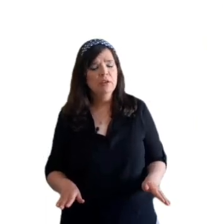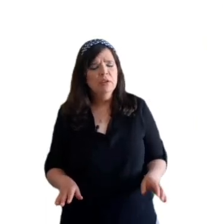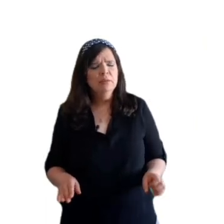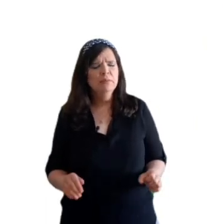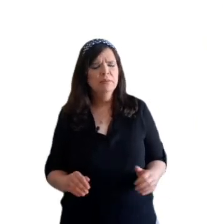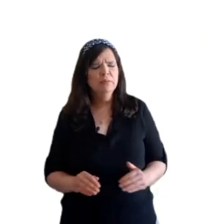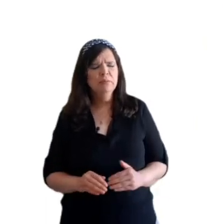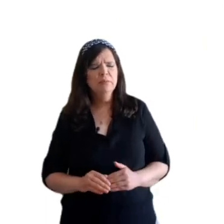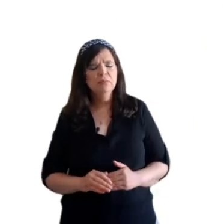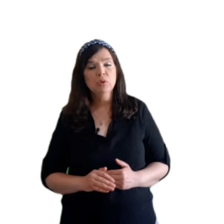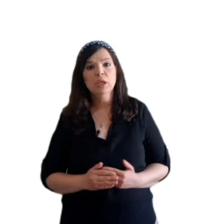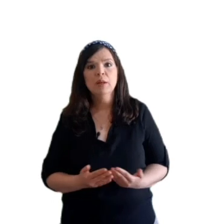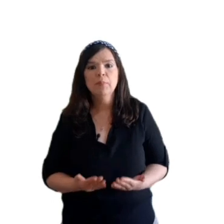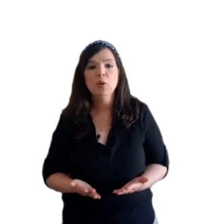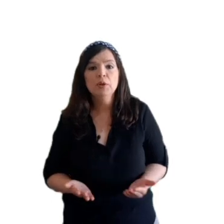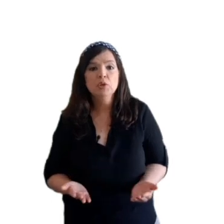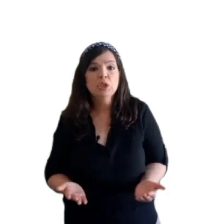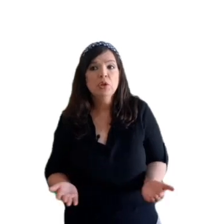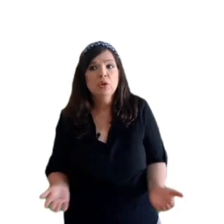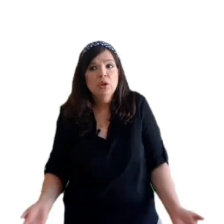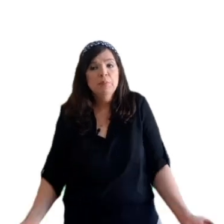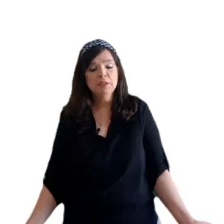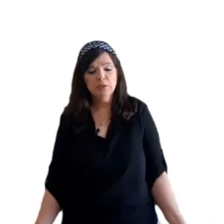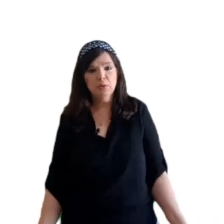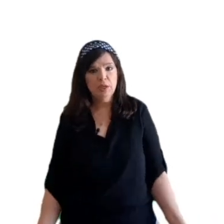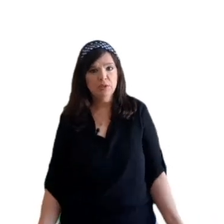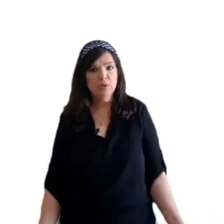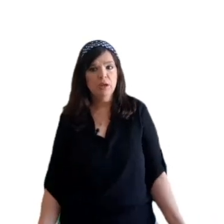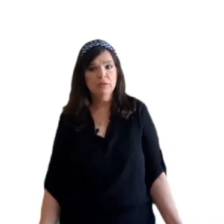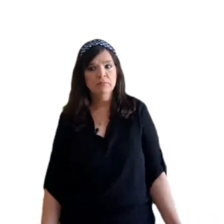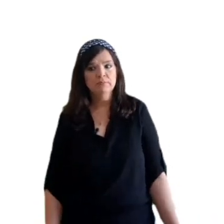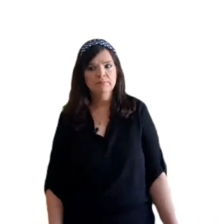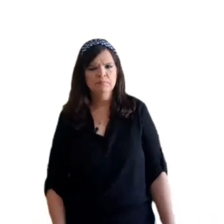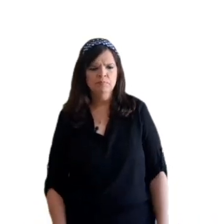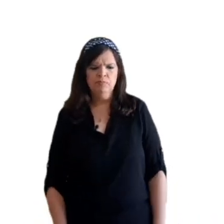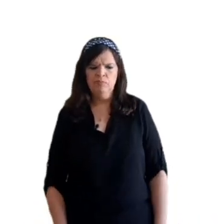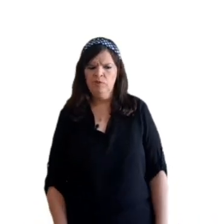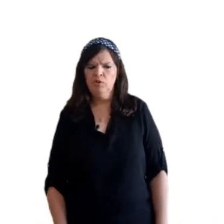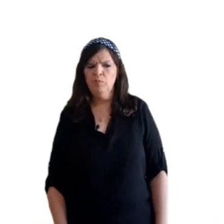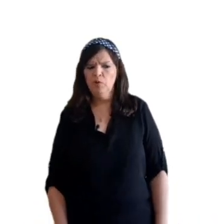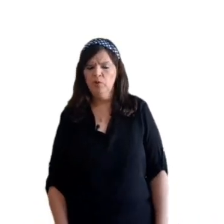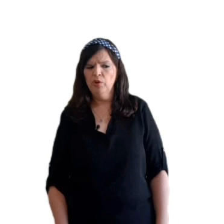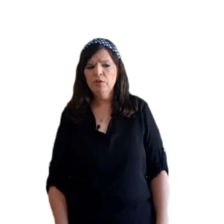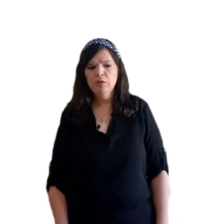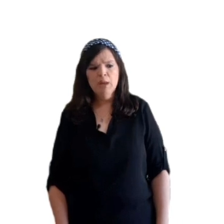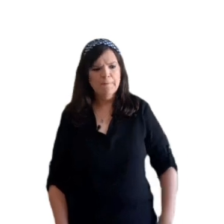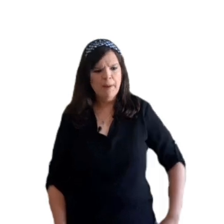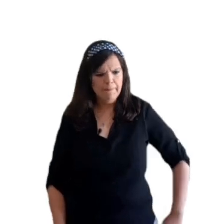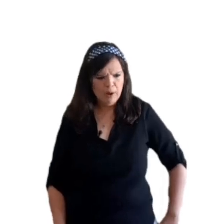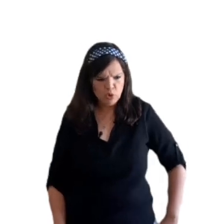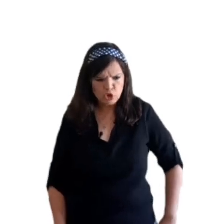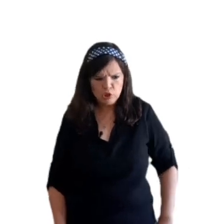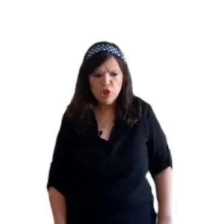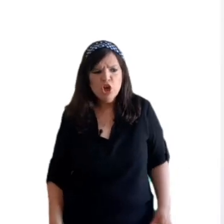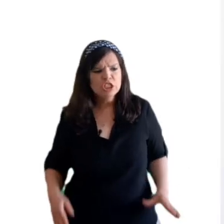avenita! Y el pobre osito comenzó a llorar. De pronto,